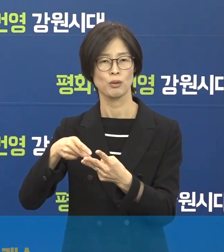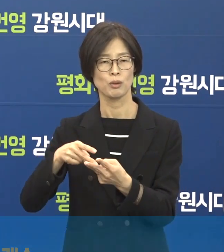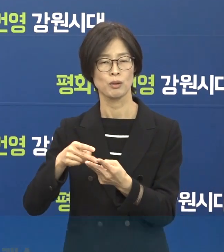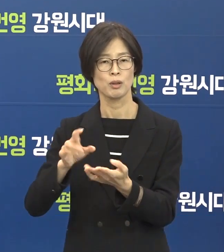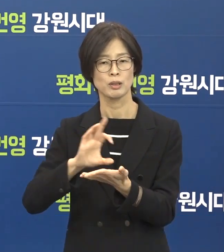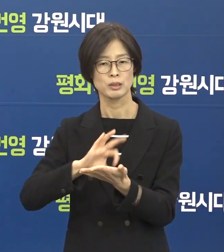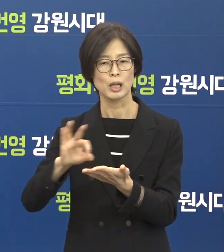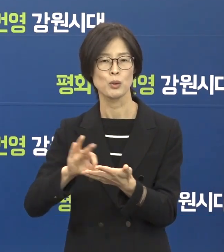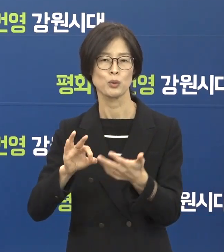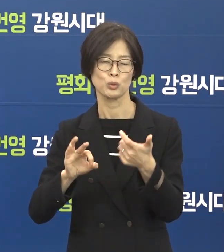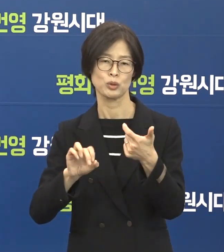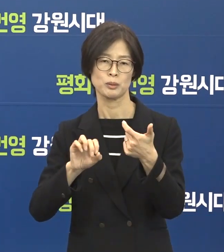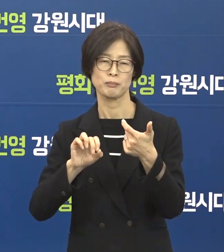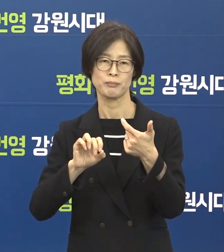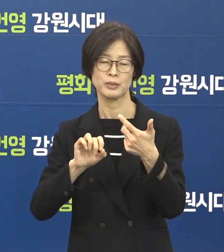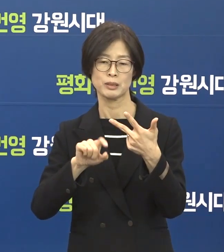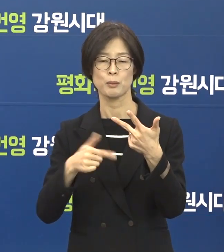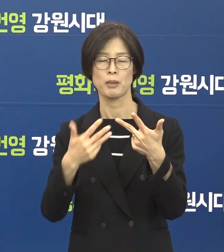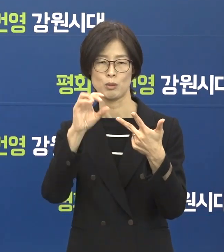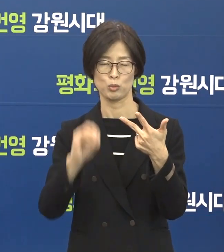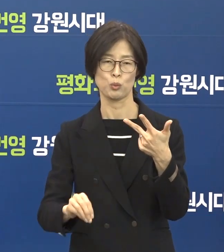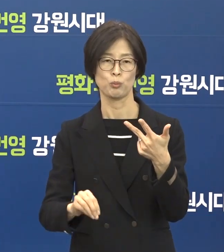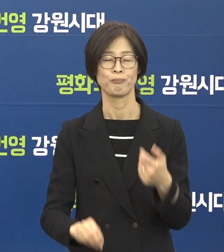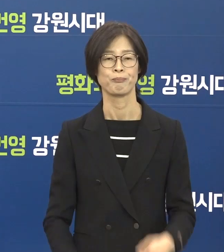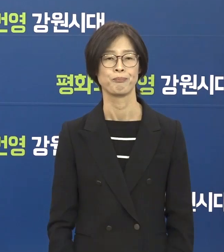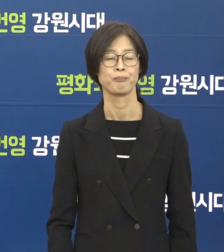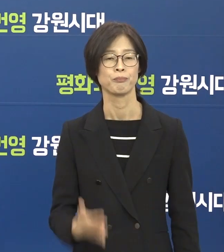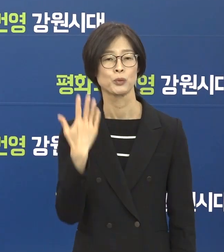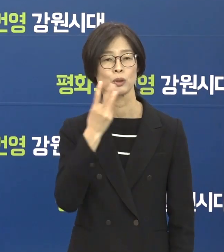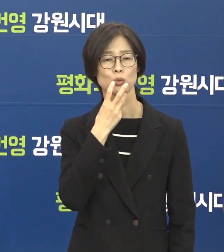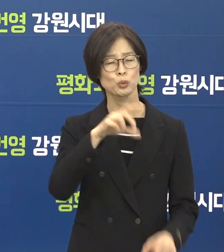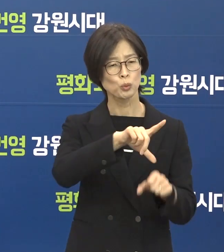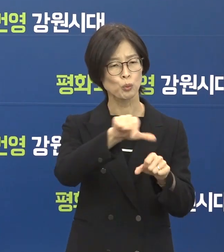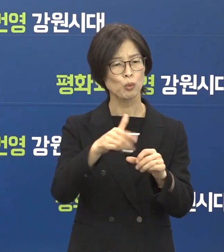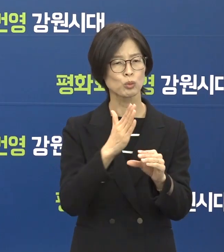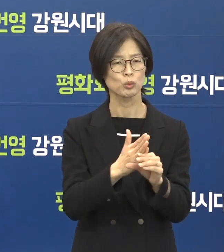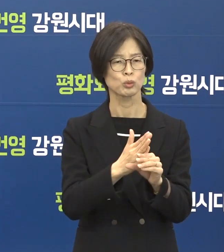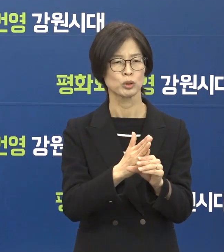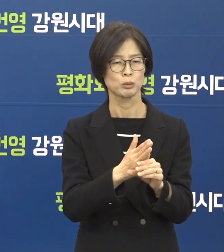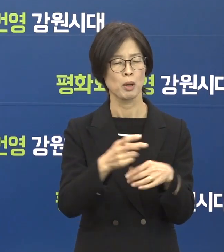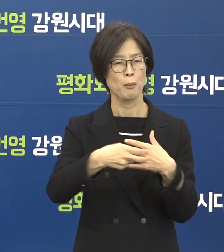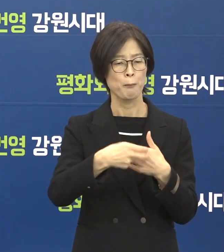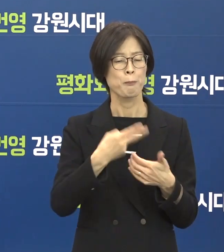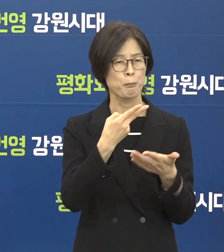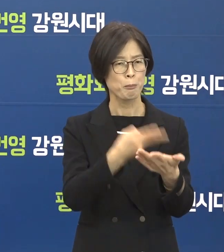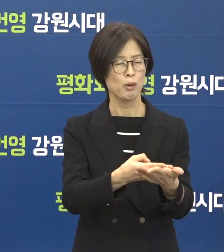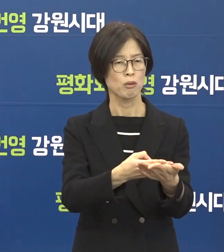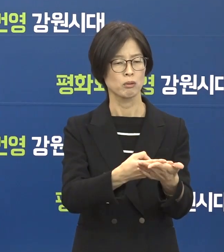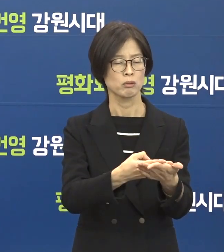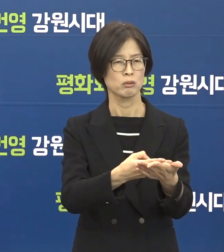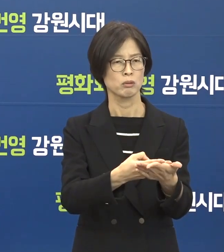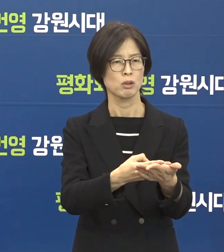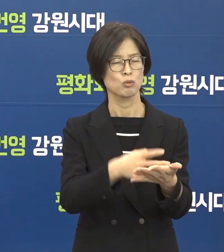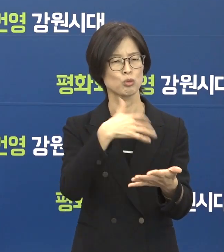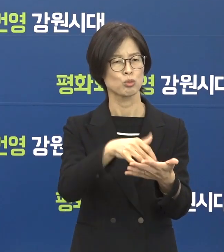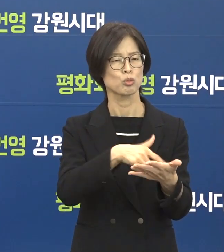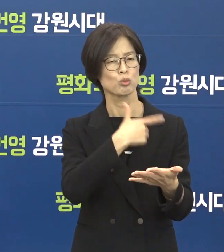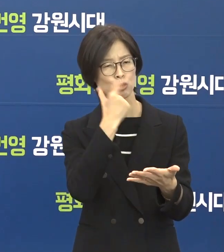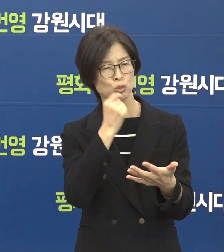63.8%입니다. 최근 수도권을 중심으로 전담병원이 실질적 부하 상태에